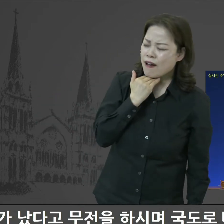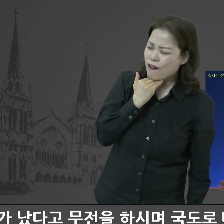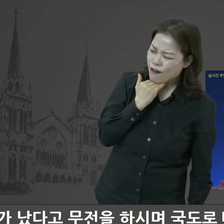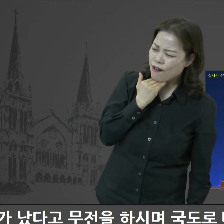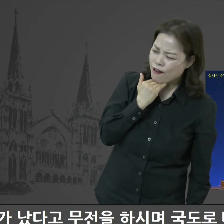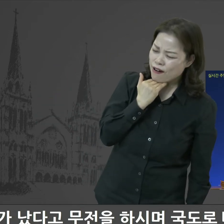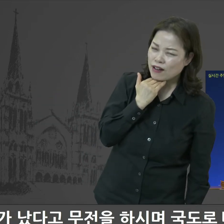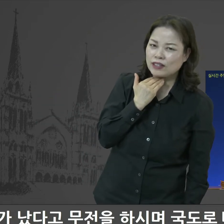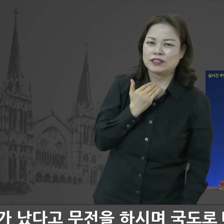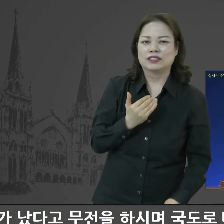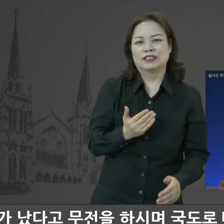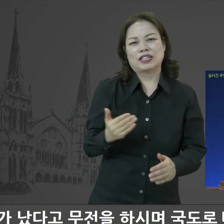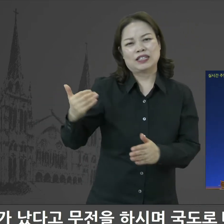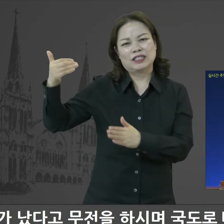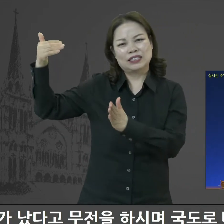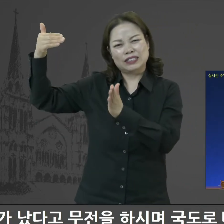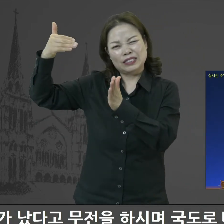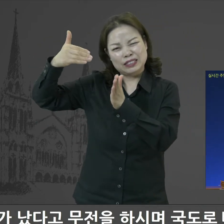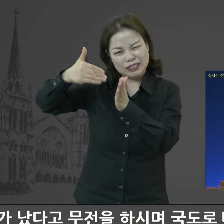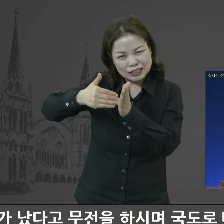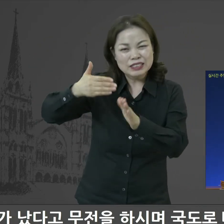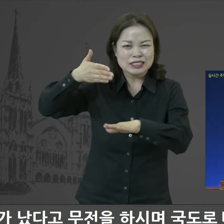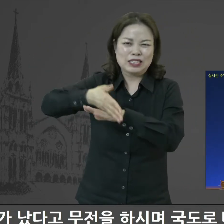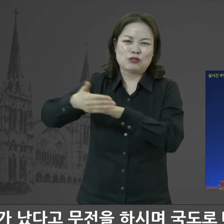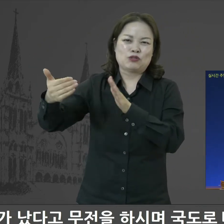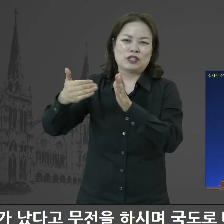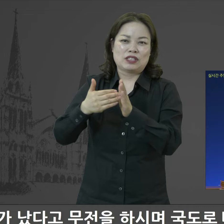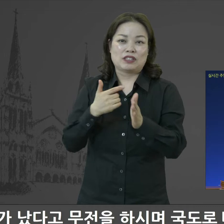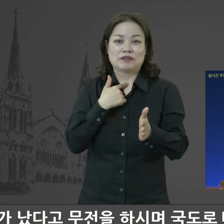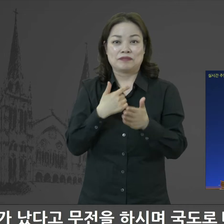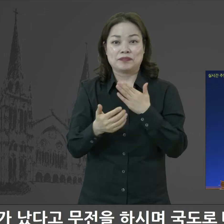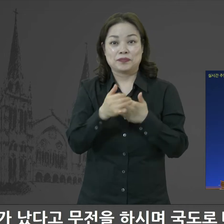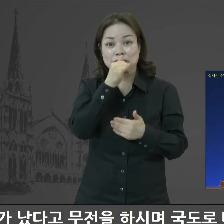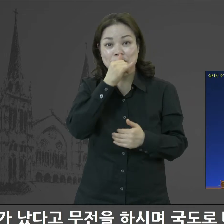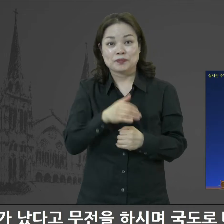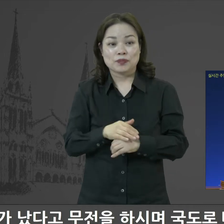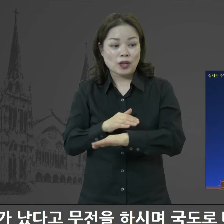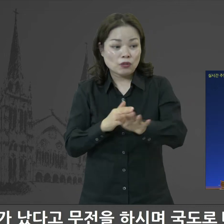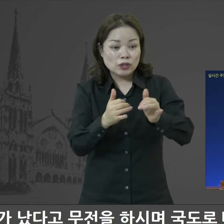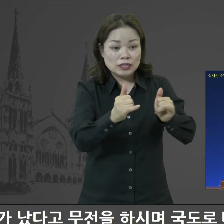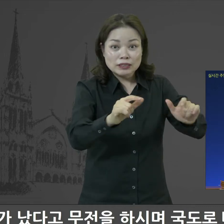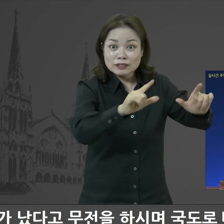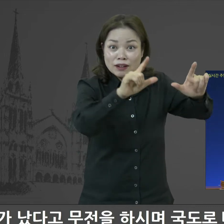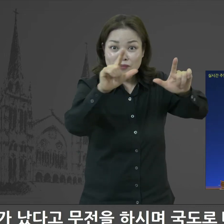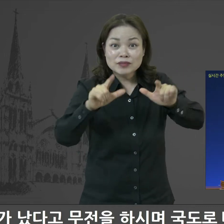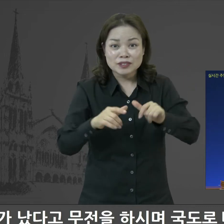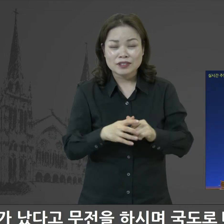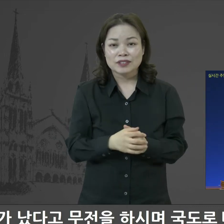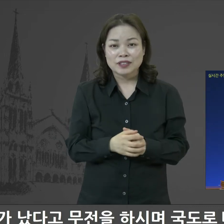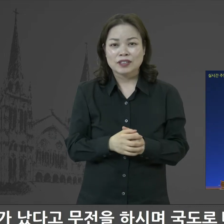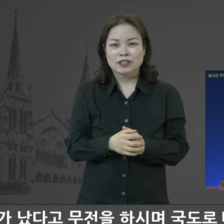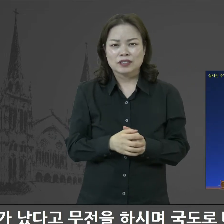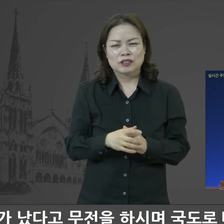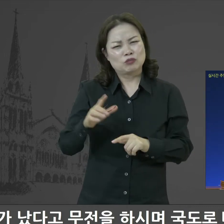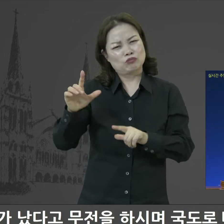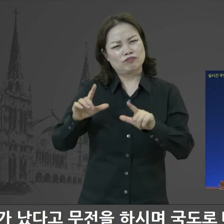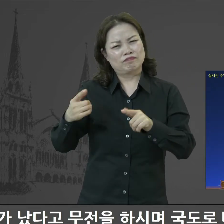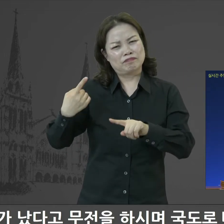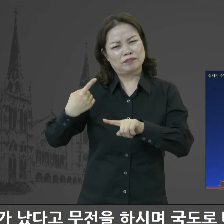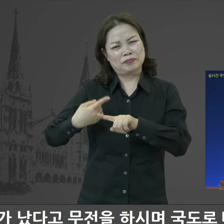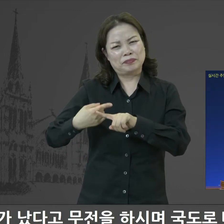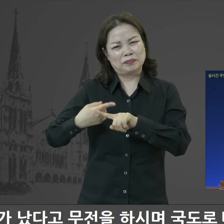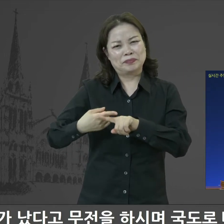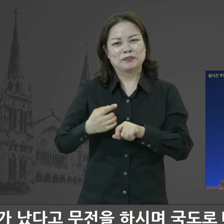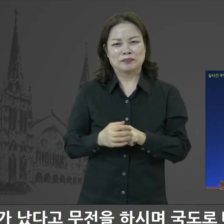마지막에 도착했던 그런 경험이 있습니다. 여러분, 우리의 인생이 어쩌면 이런 모습과도 별반 다를